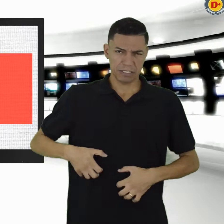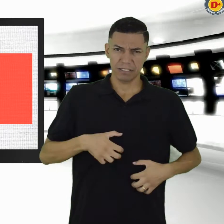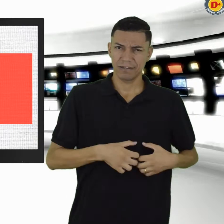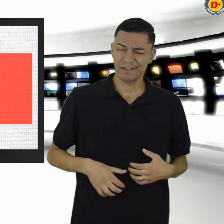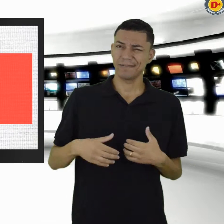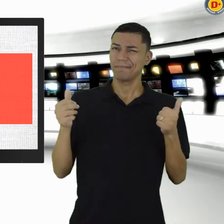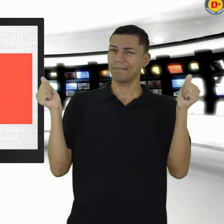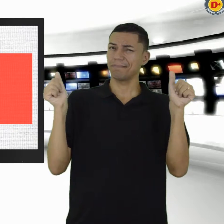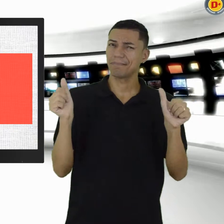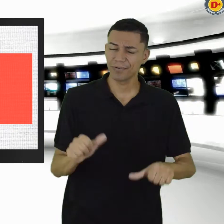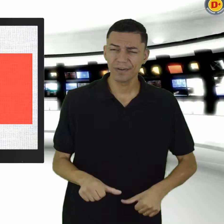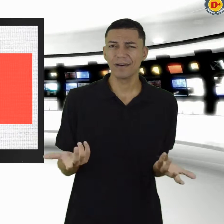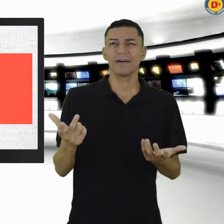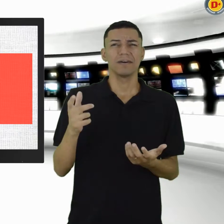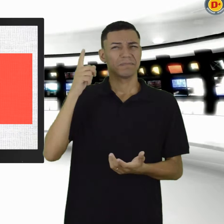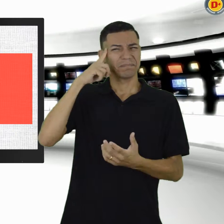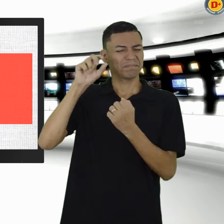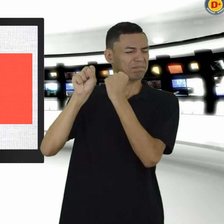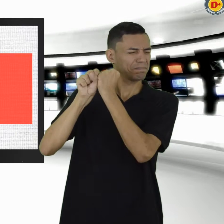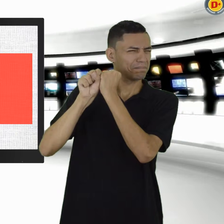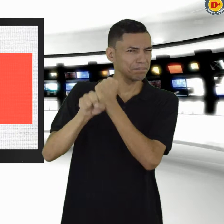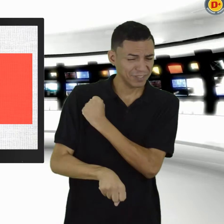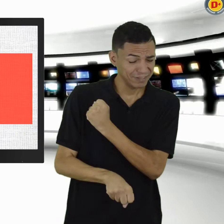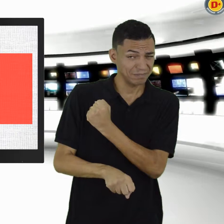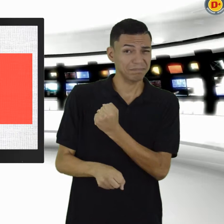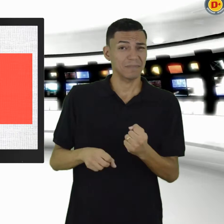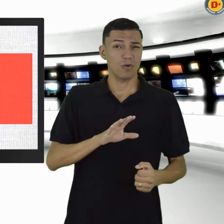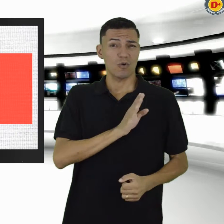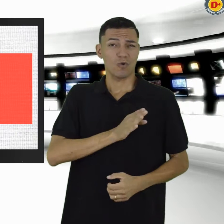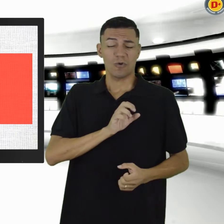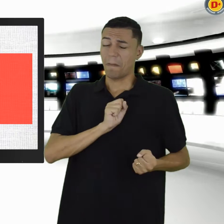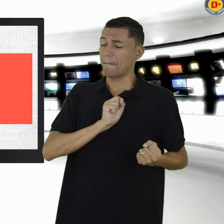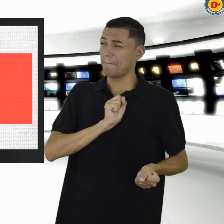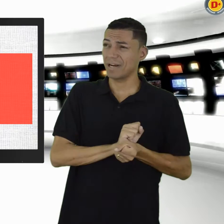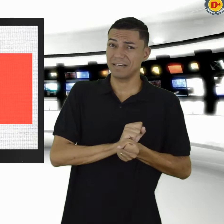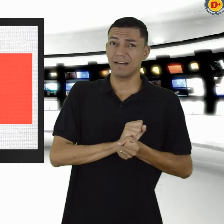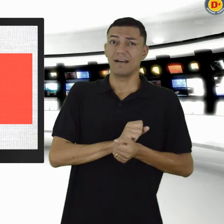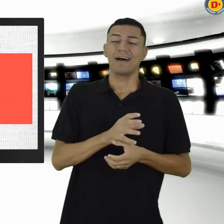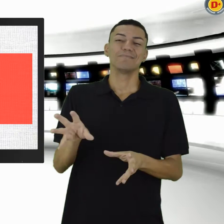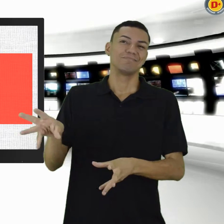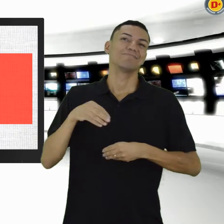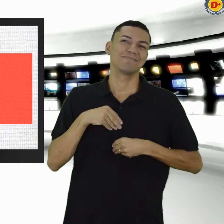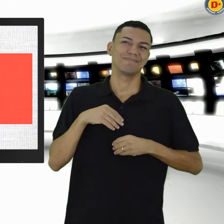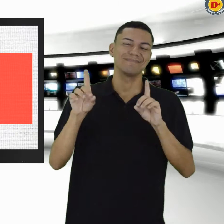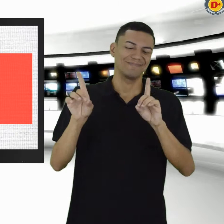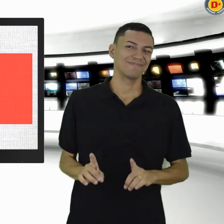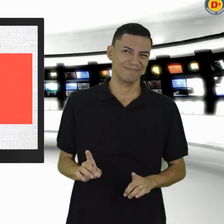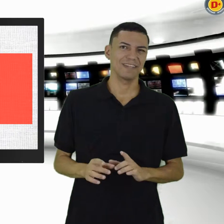irreversível. Quando tudo aconteceu, foi um susto muito grande. Mas é ele a nossa bênção. Conseguimos nos recuperar